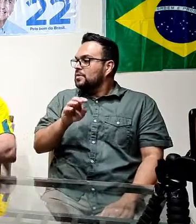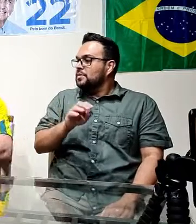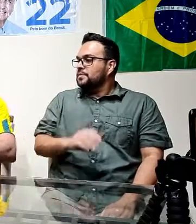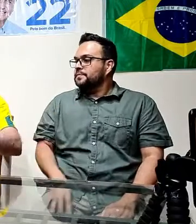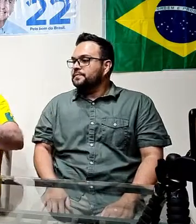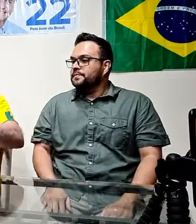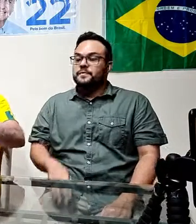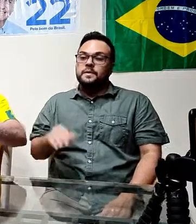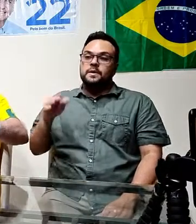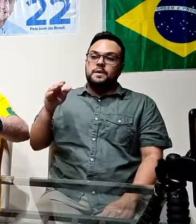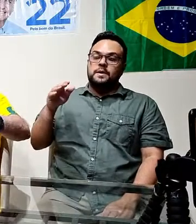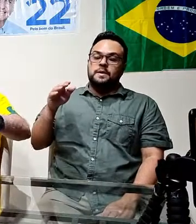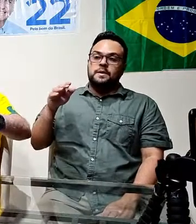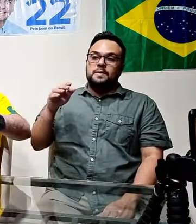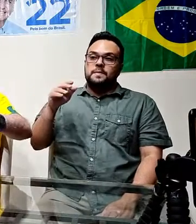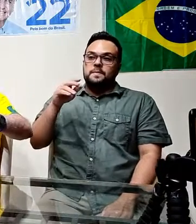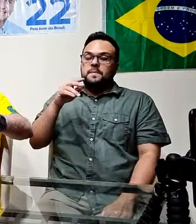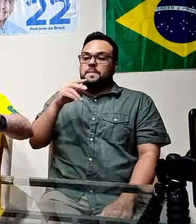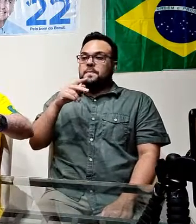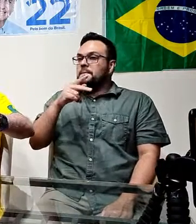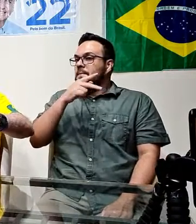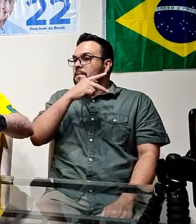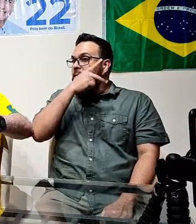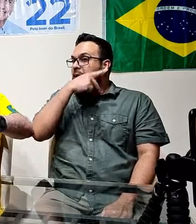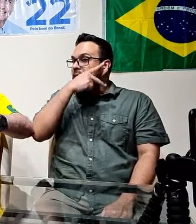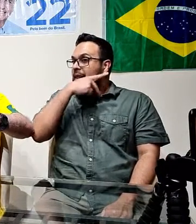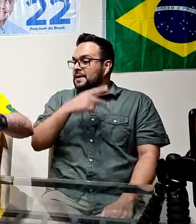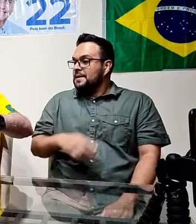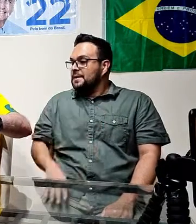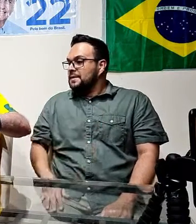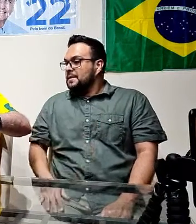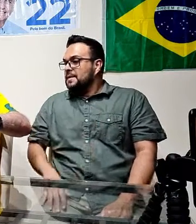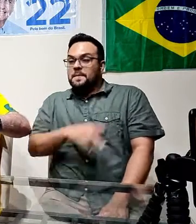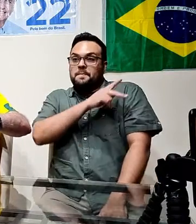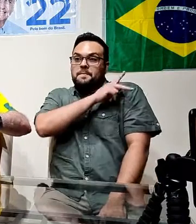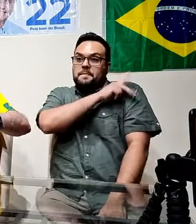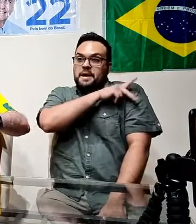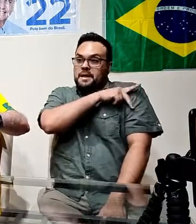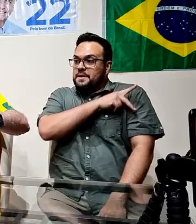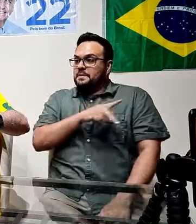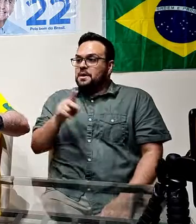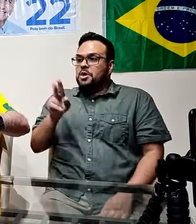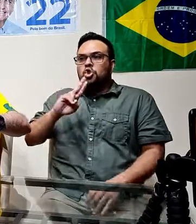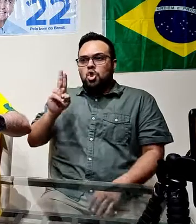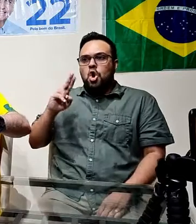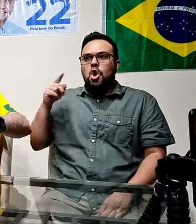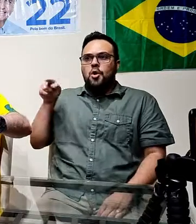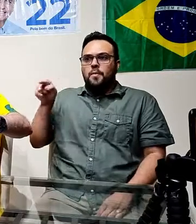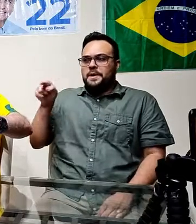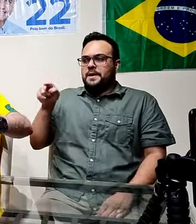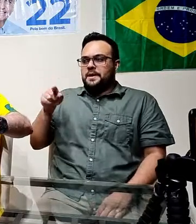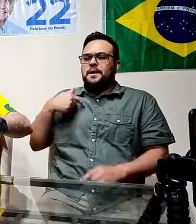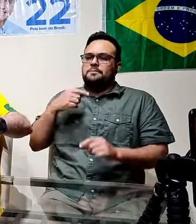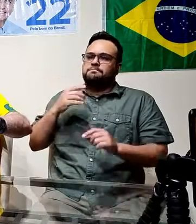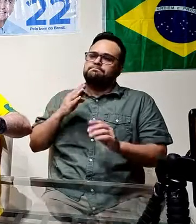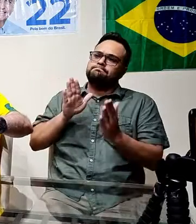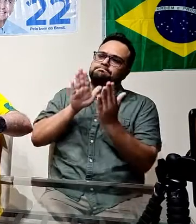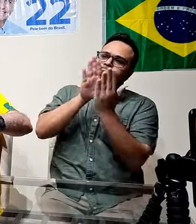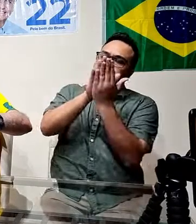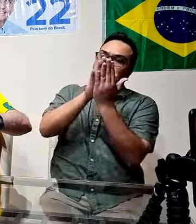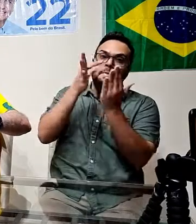No estado da Paraíba, poxa, um grande nome, né? Eu conheci pessoalmente, conversei